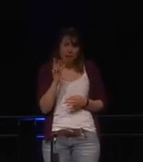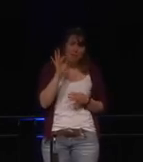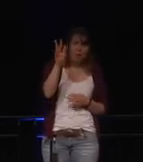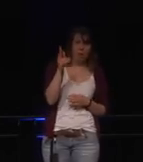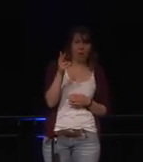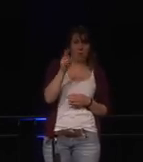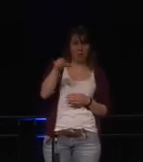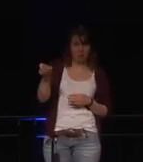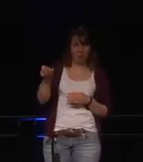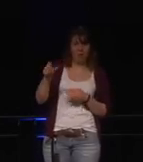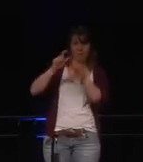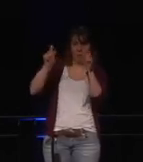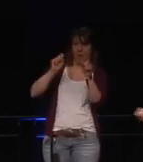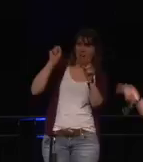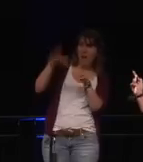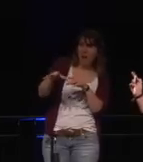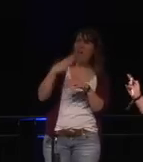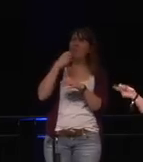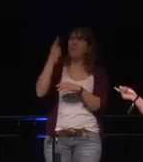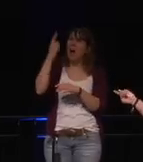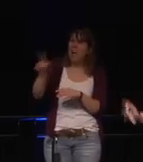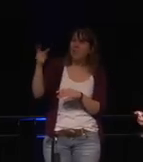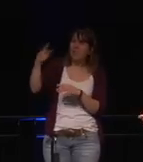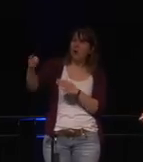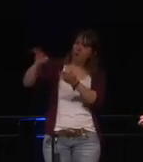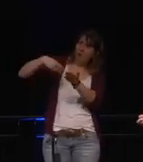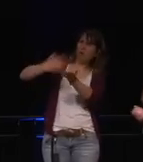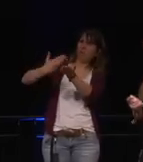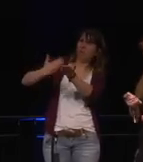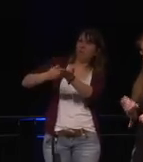si 4 millones de personas pide